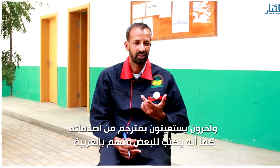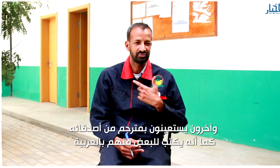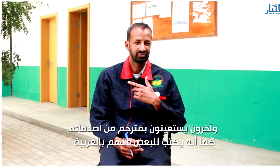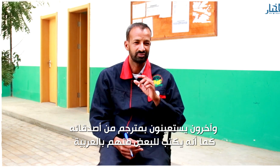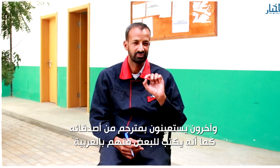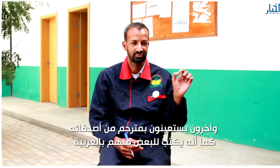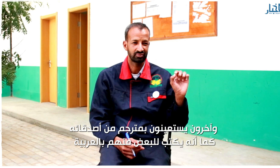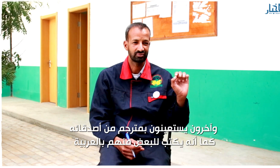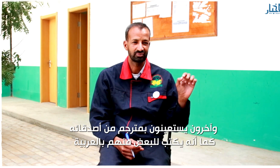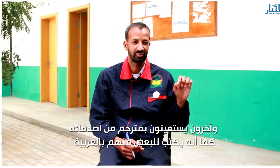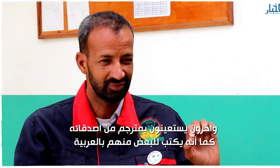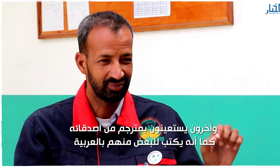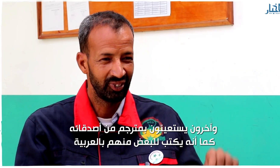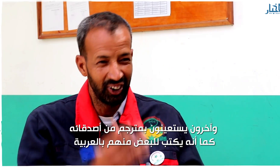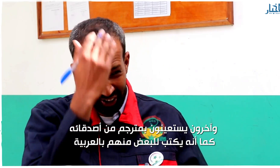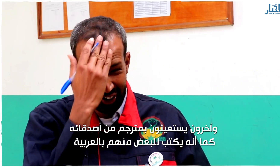حد ما يفهم يكتب حد ما يفهم يكتب بالعربي